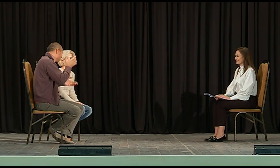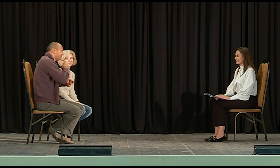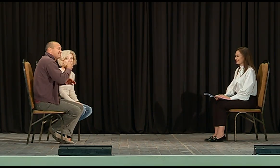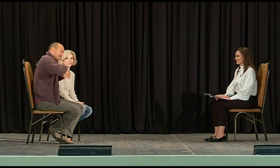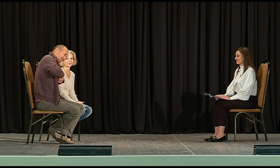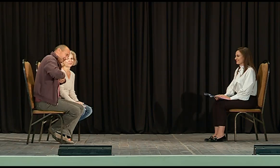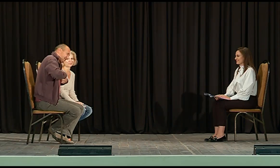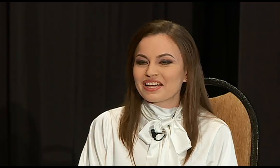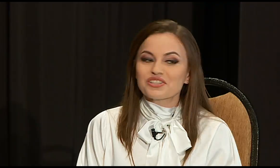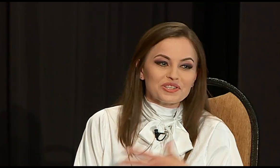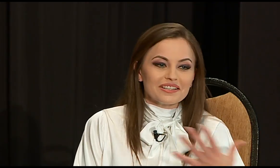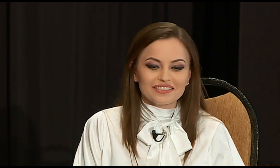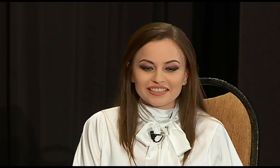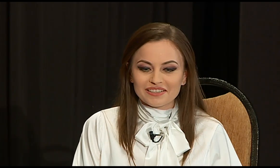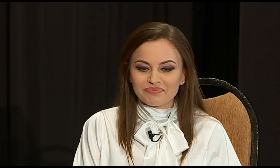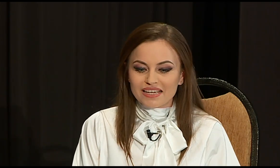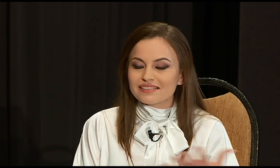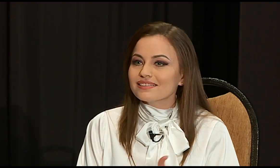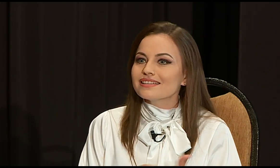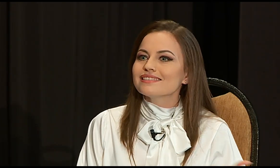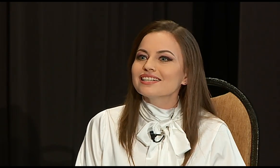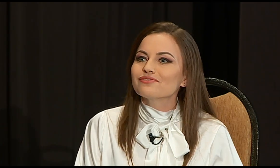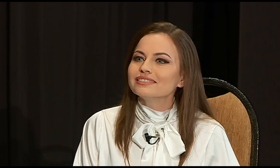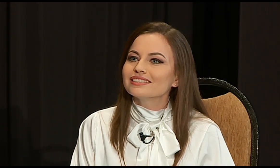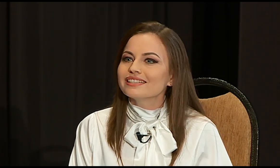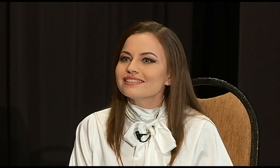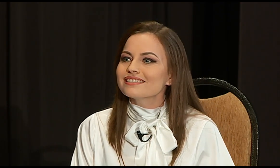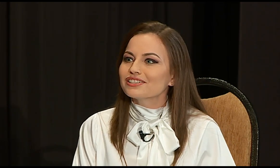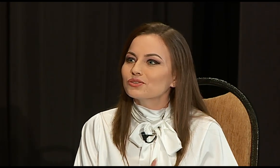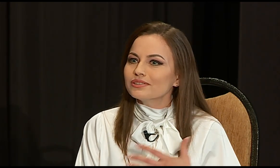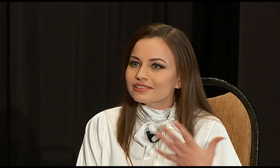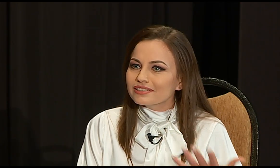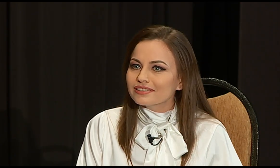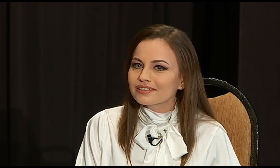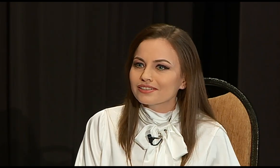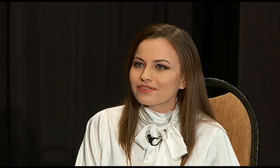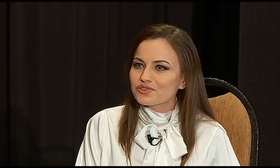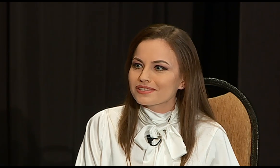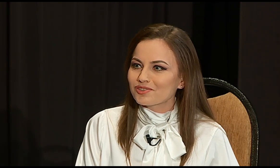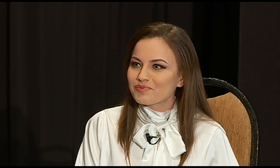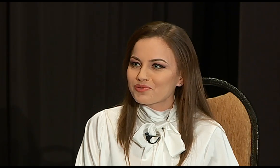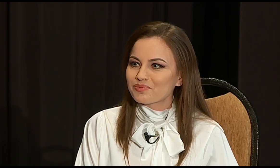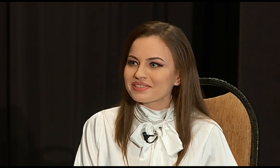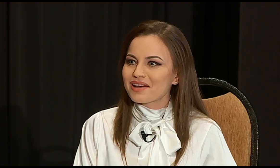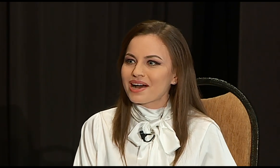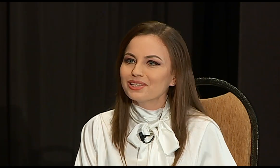evenimentele culturale. Și zi de zi, când vă întâlniți, tot faceți glume unul pe seama